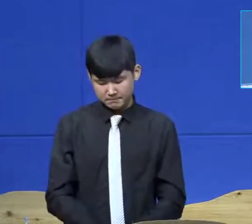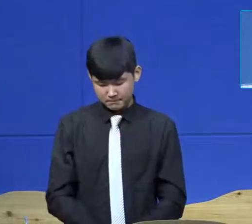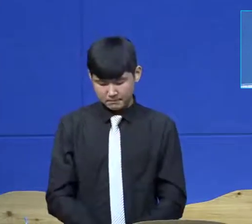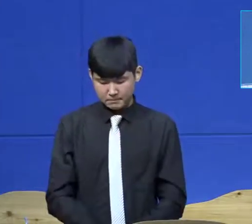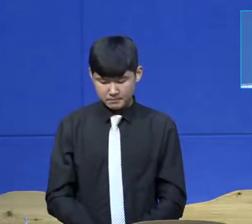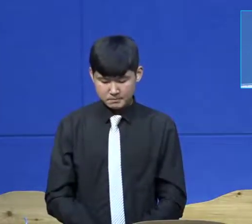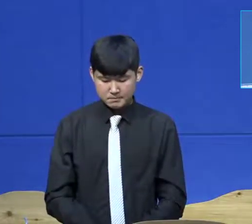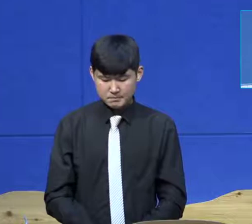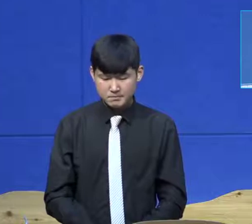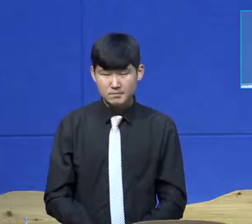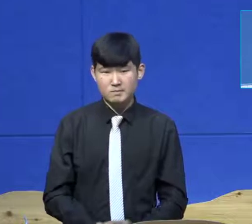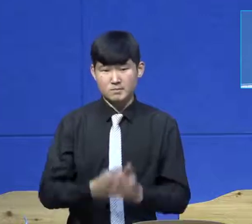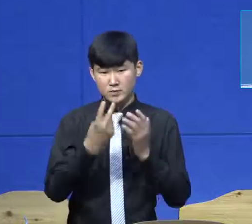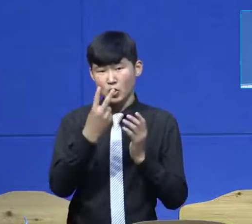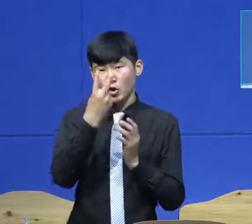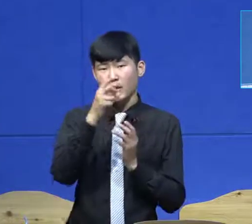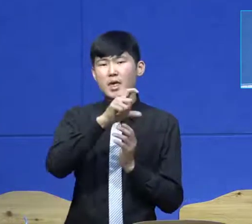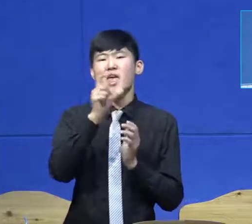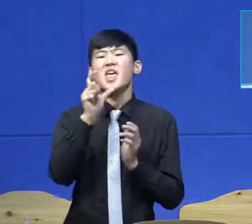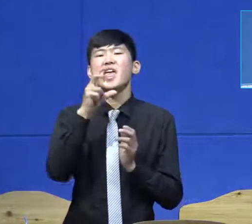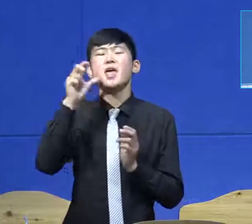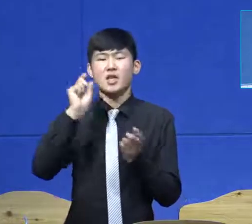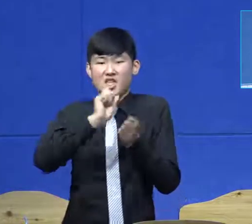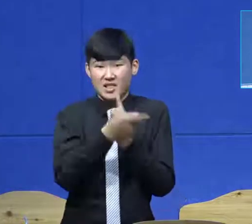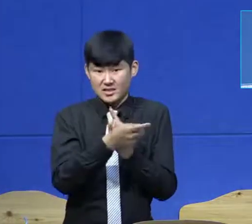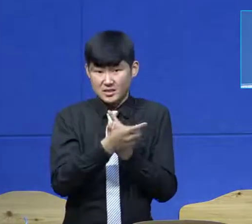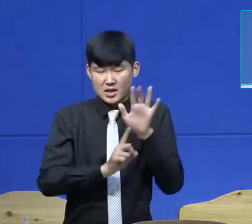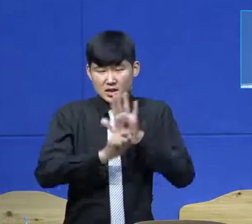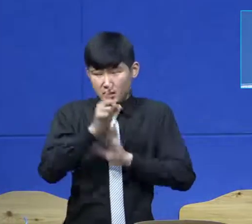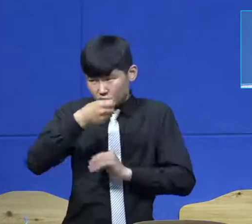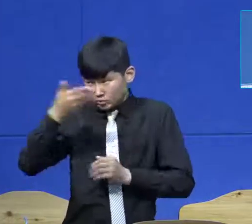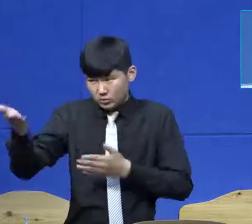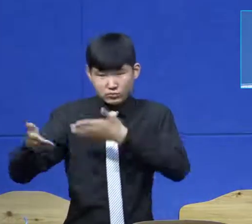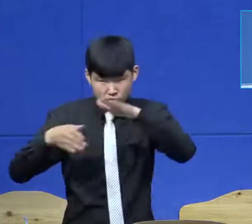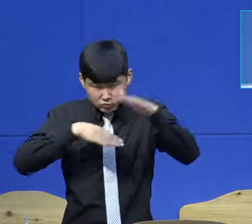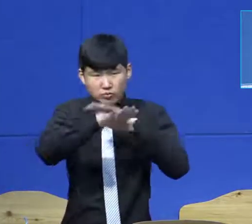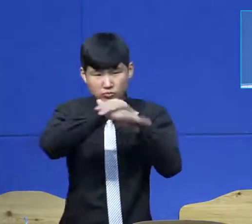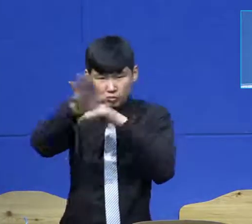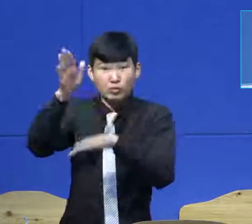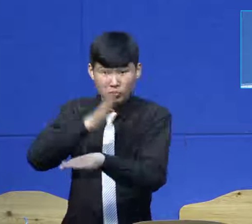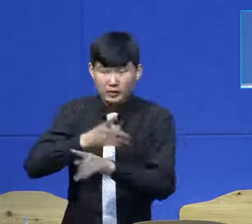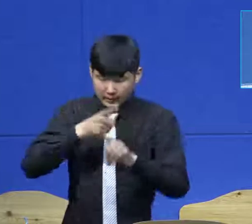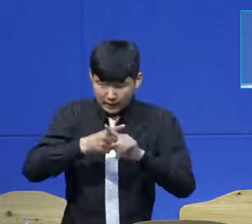Тэгээд энийг хоёр ээлж болгоо. Эхний ээлжээ бүх чуулганууд руу явуулсан. Дахиад явуулах болно. Тэгээд цаашдаа ч гэсэн